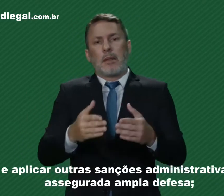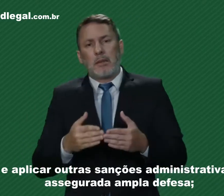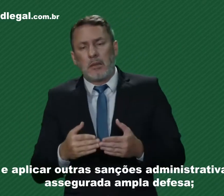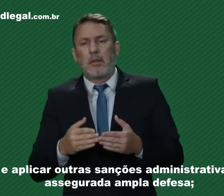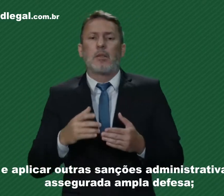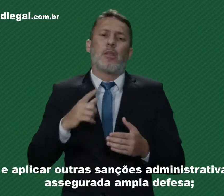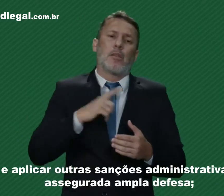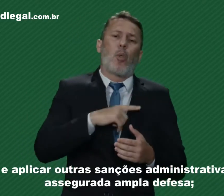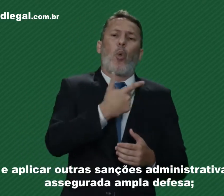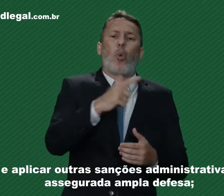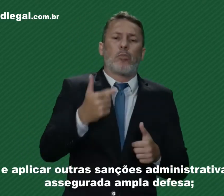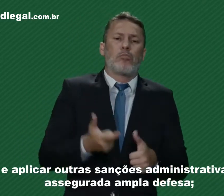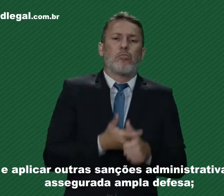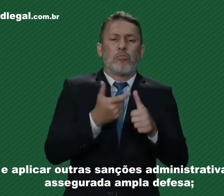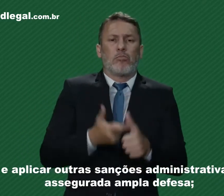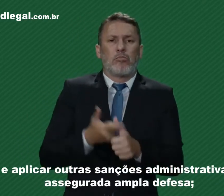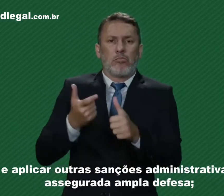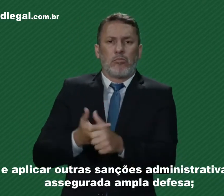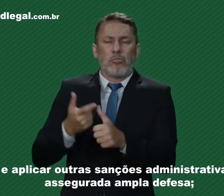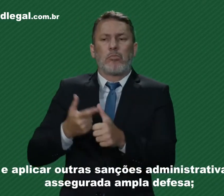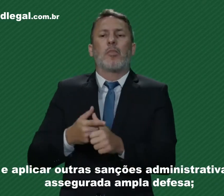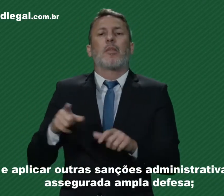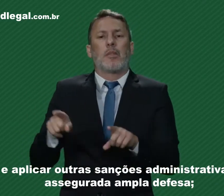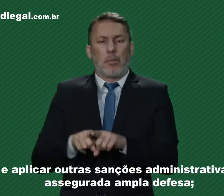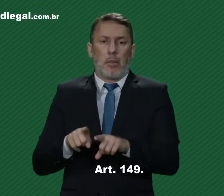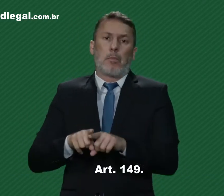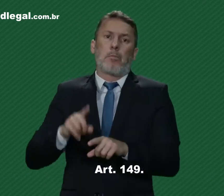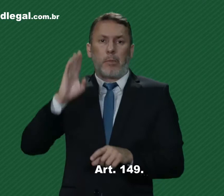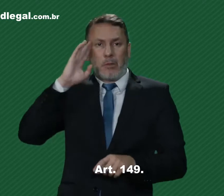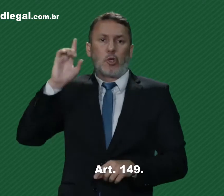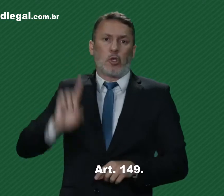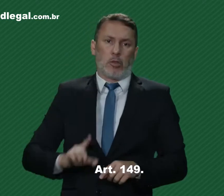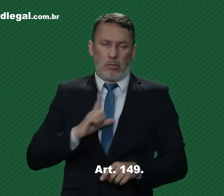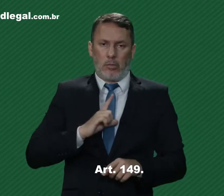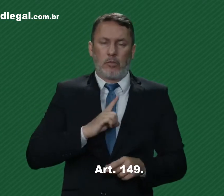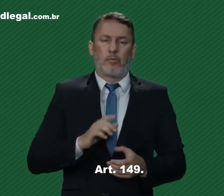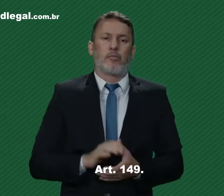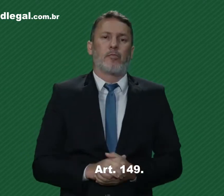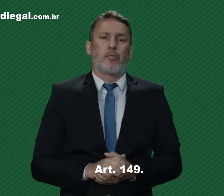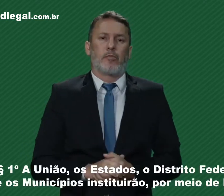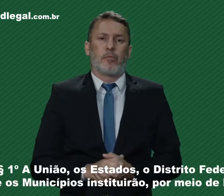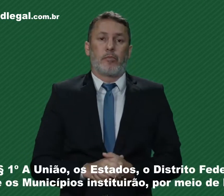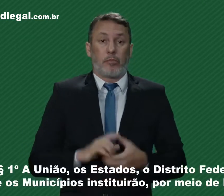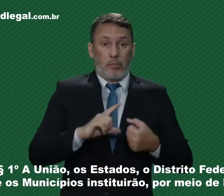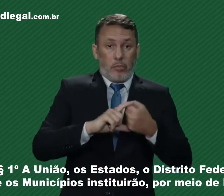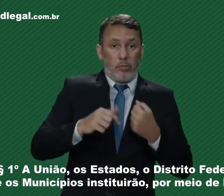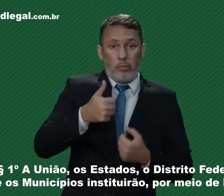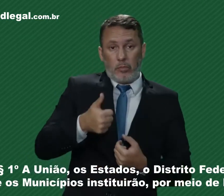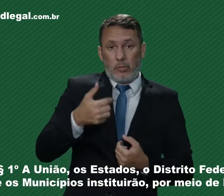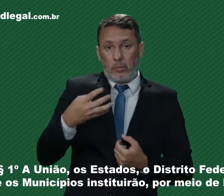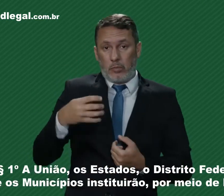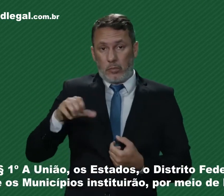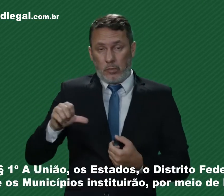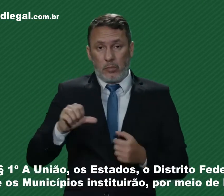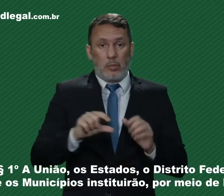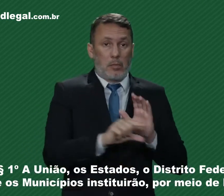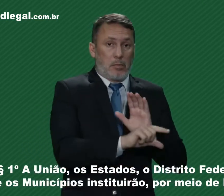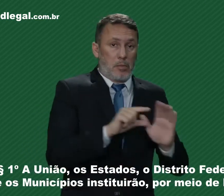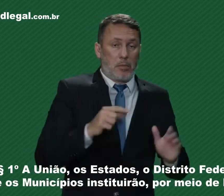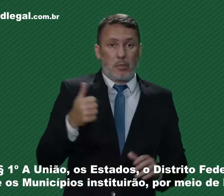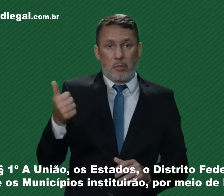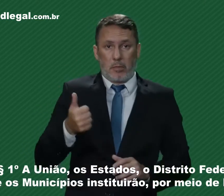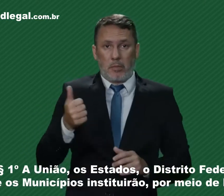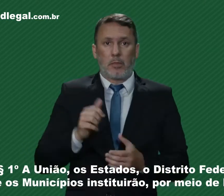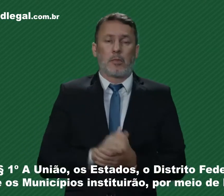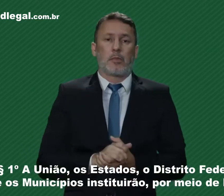outras sanções administrativas, assegurada ampla defesa. Artigo 149. Parágrafo 1º. A União,